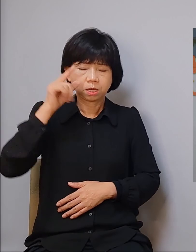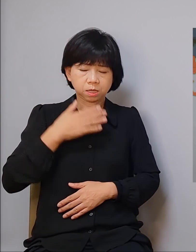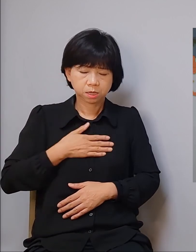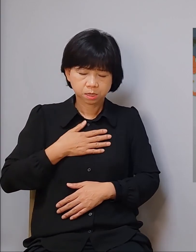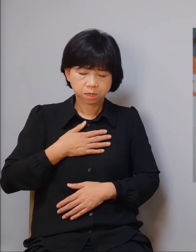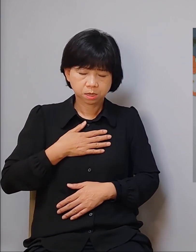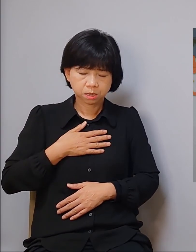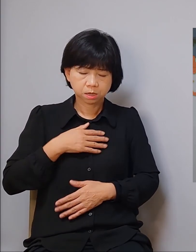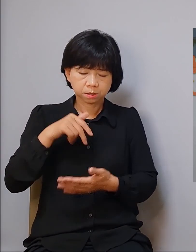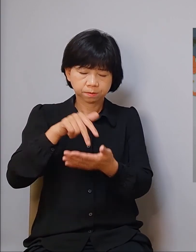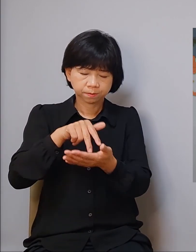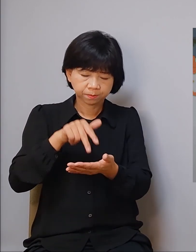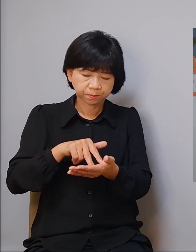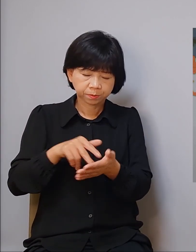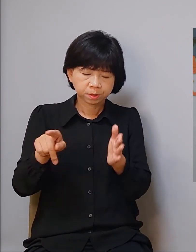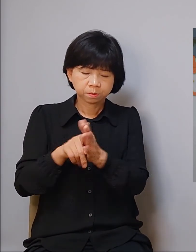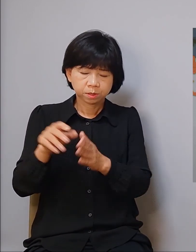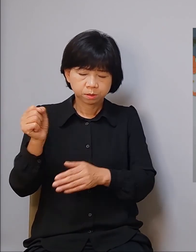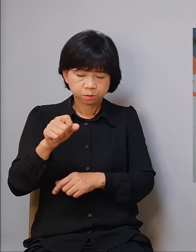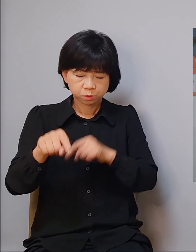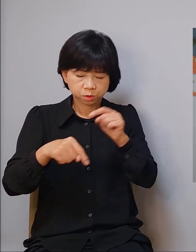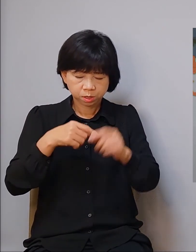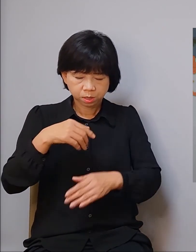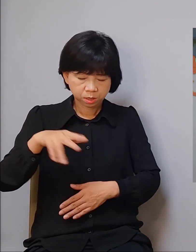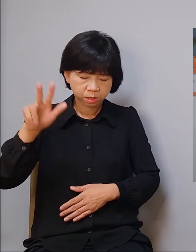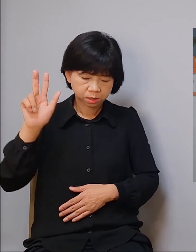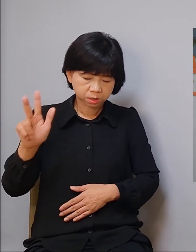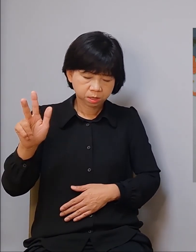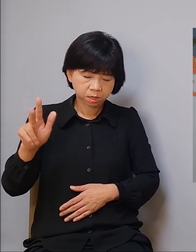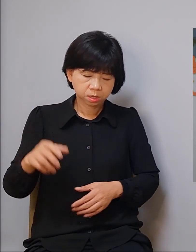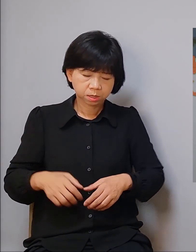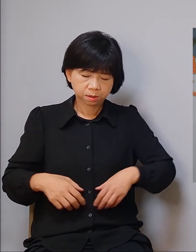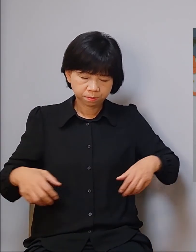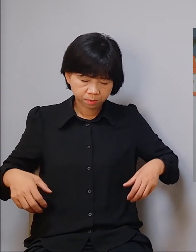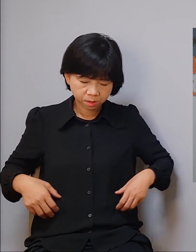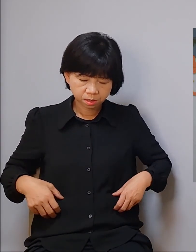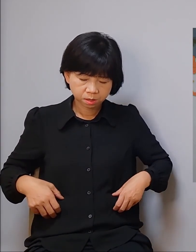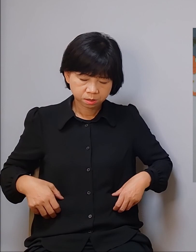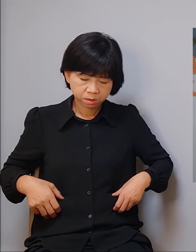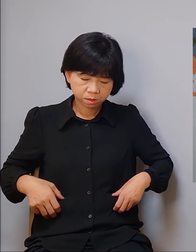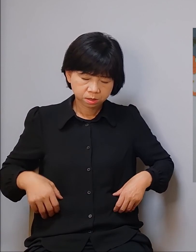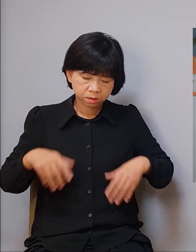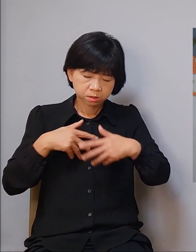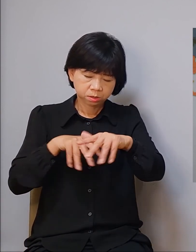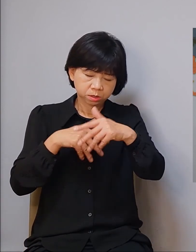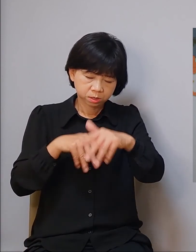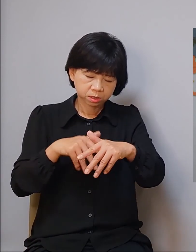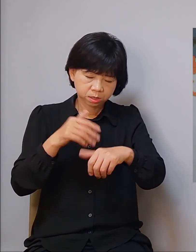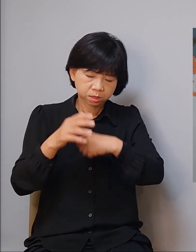상황과 현실 속에서 믿음으로 나아가리라 담대하게